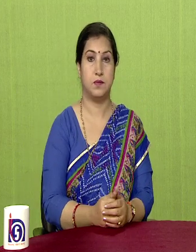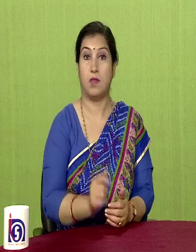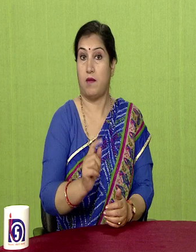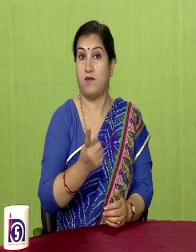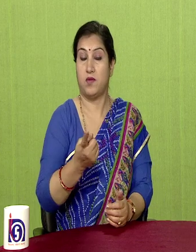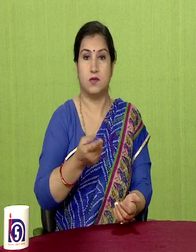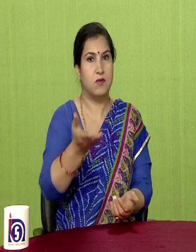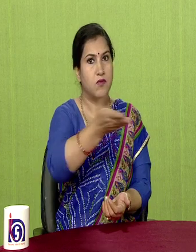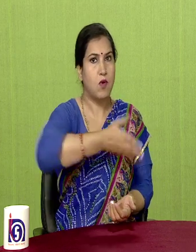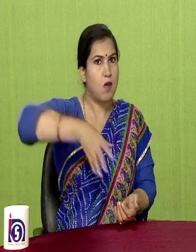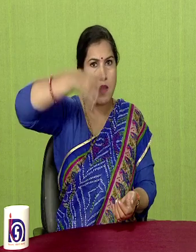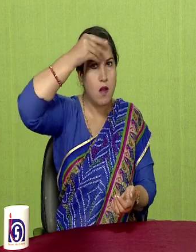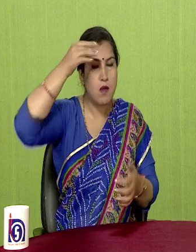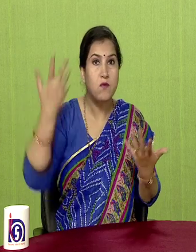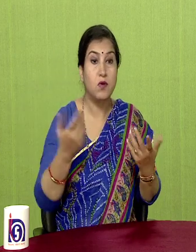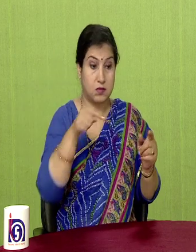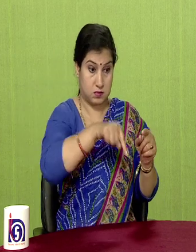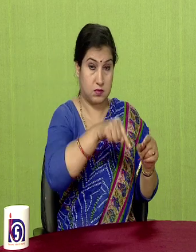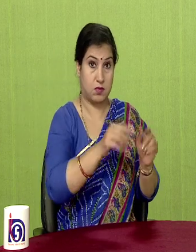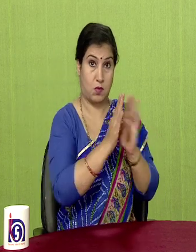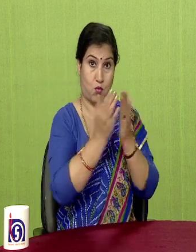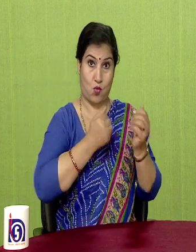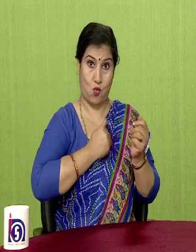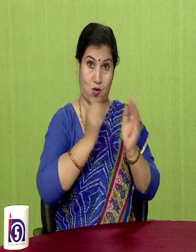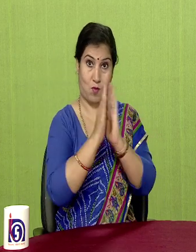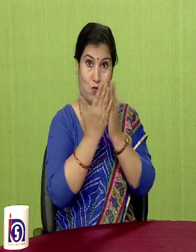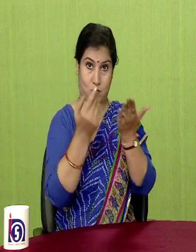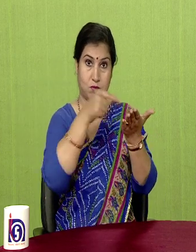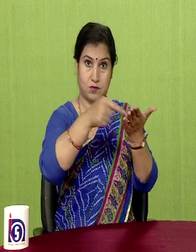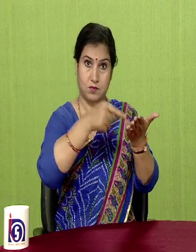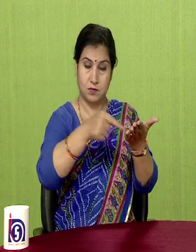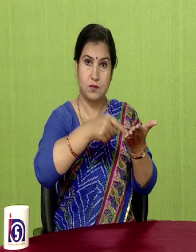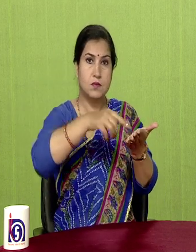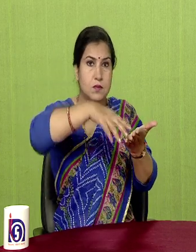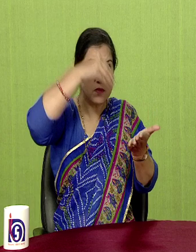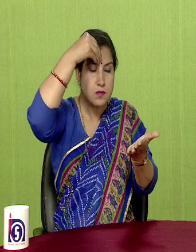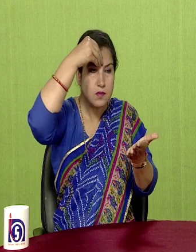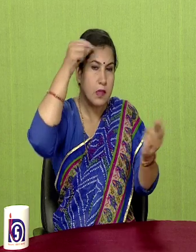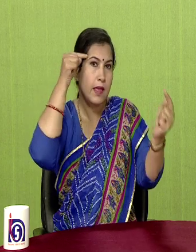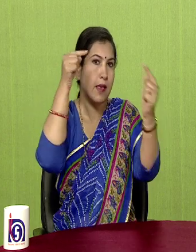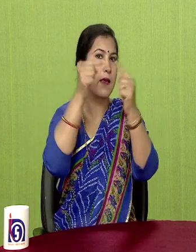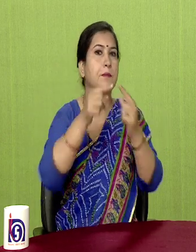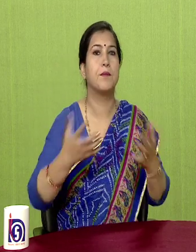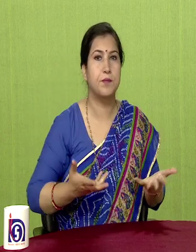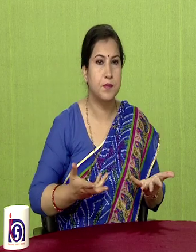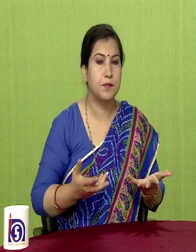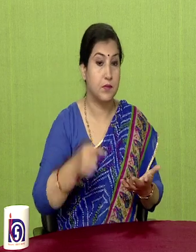आइए सबसे पहले हम यह जान लेते हैं कि इस पाठ को पढ़ने, इस कार्यक्रम को देखने